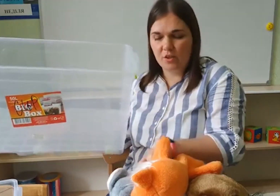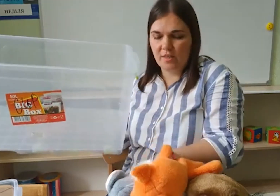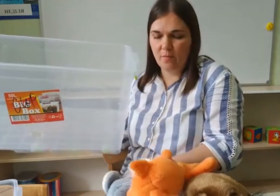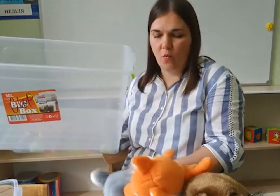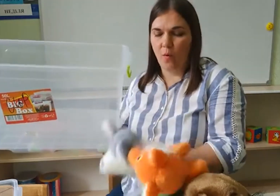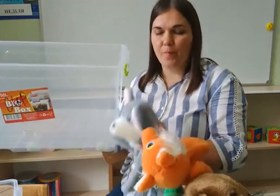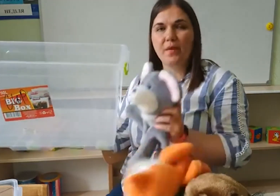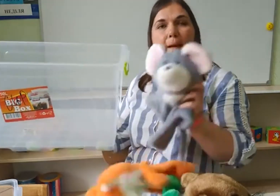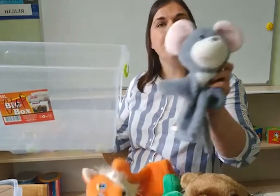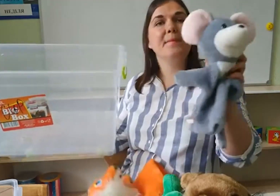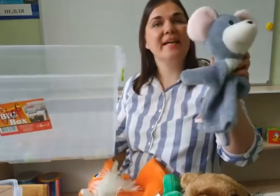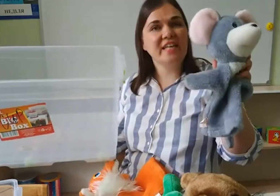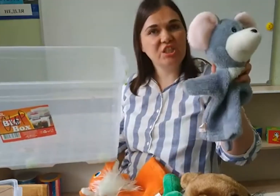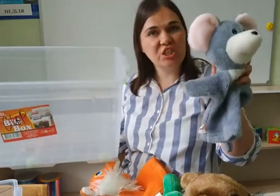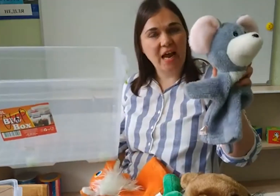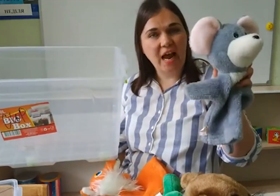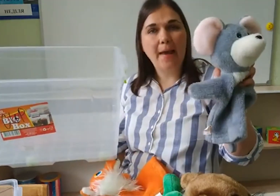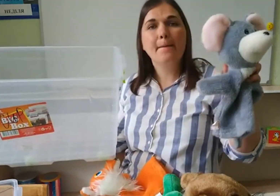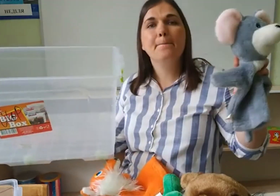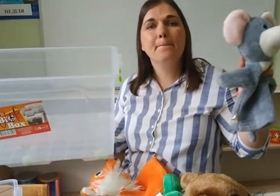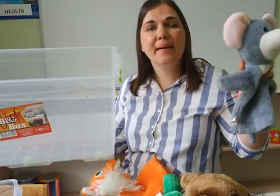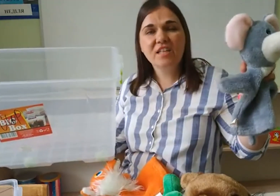теремку. Миша, Миша,